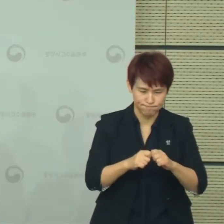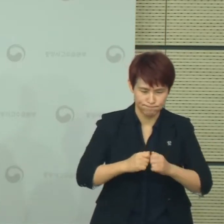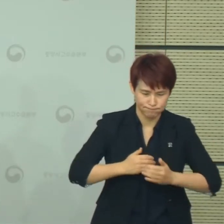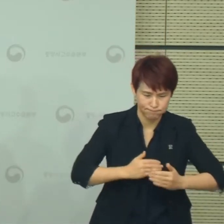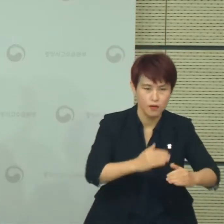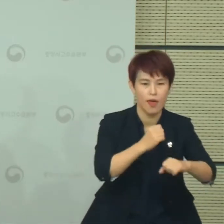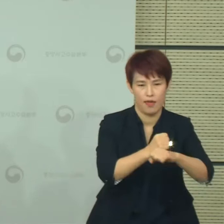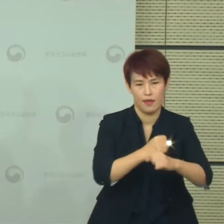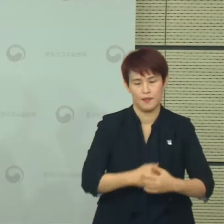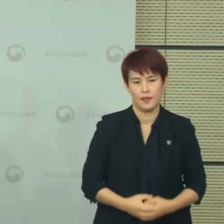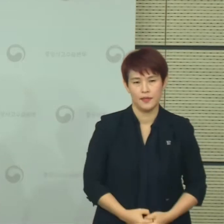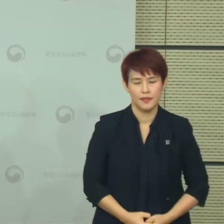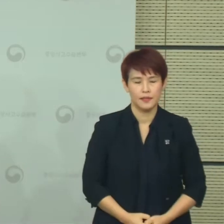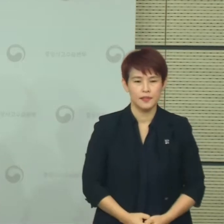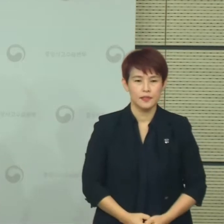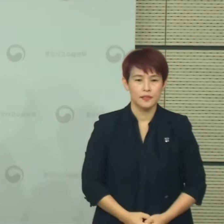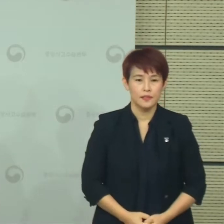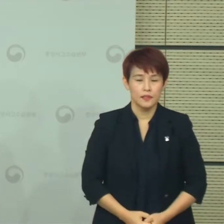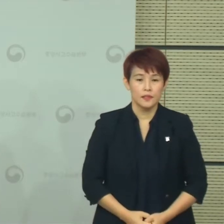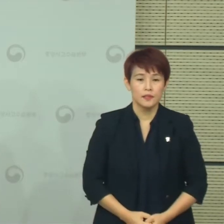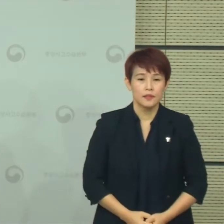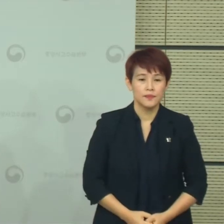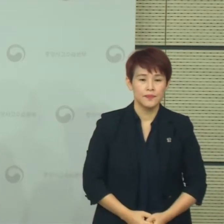신속하게 추진할 계획입니다.